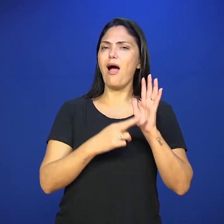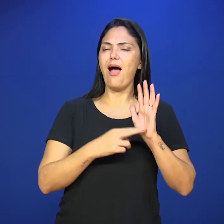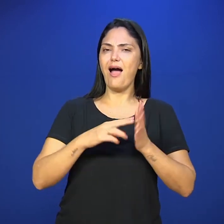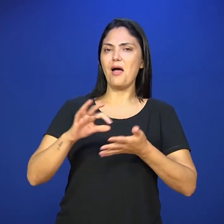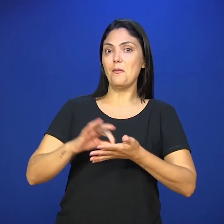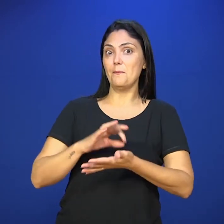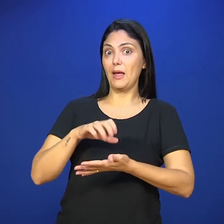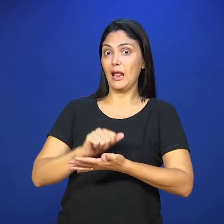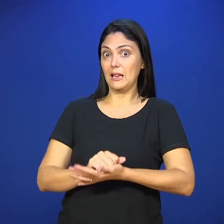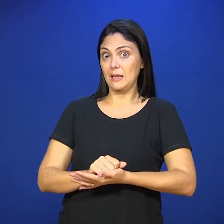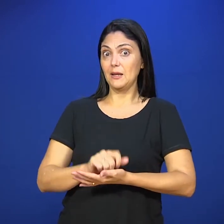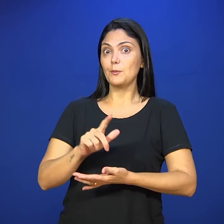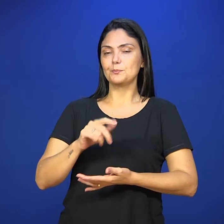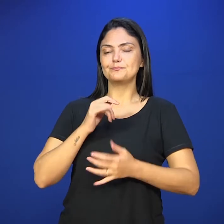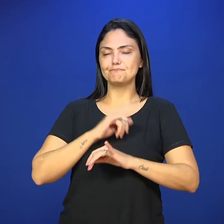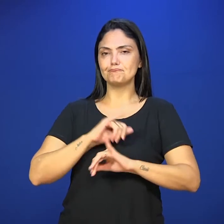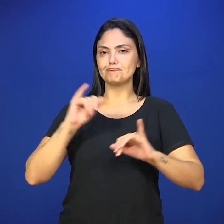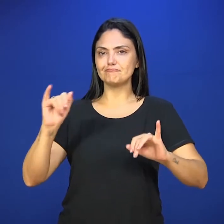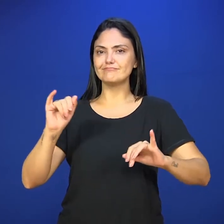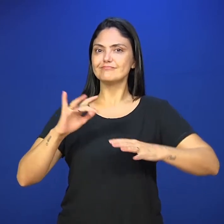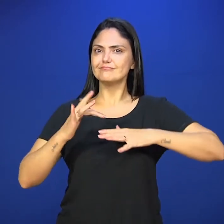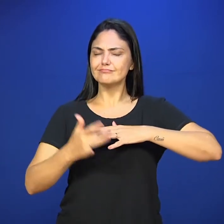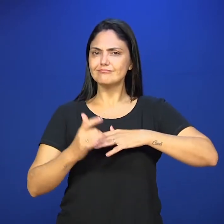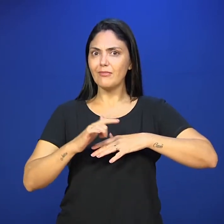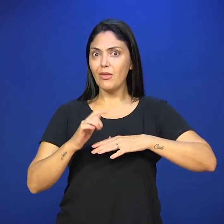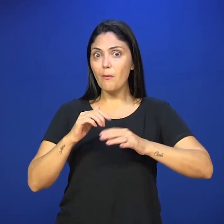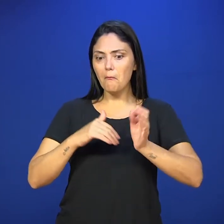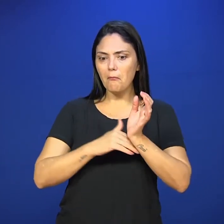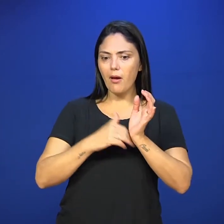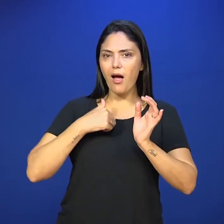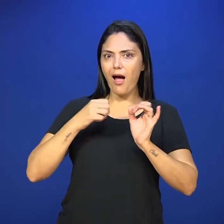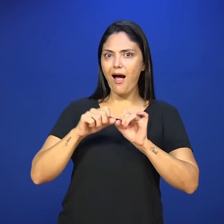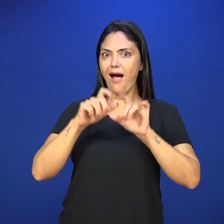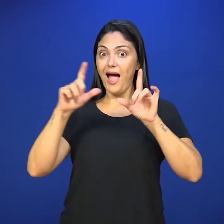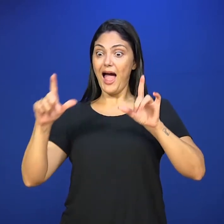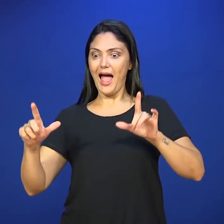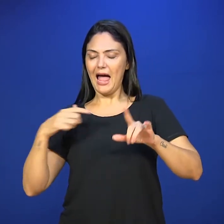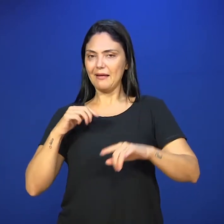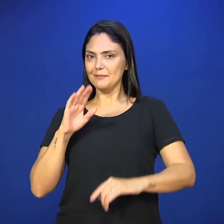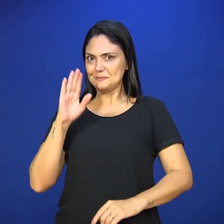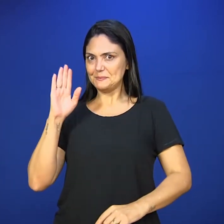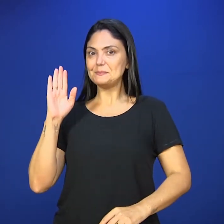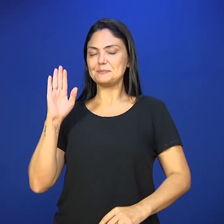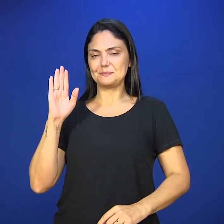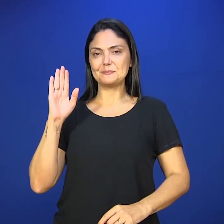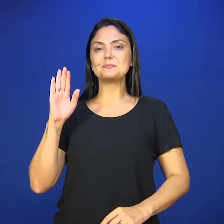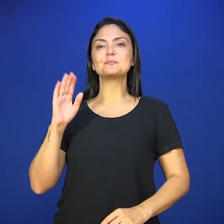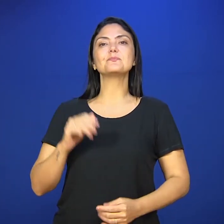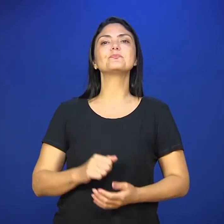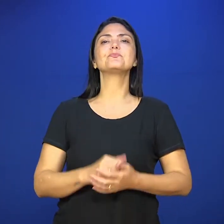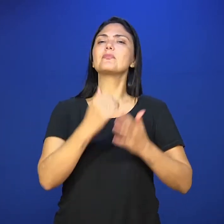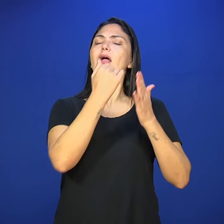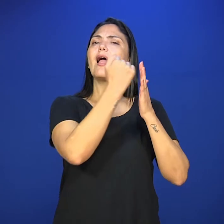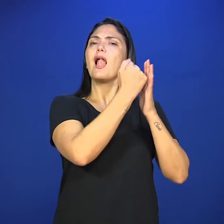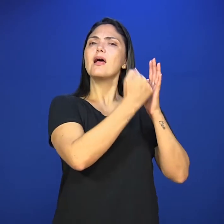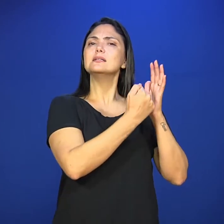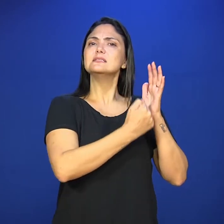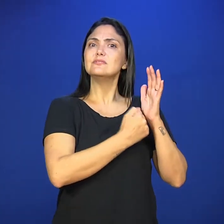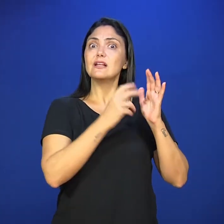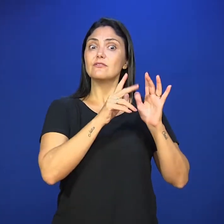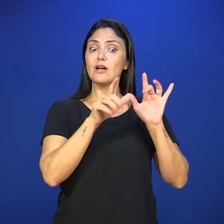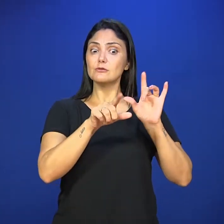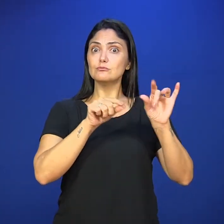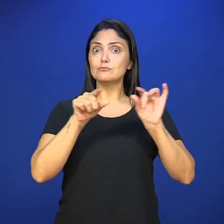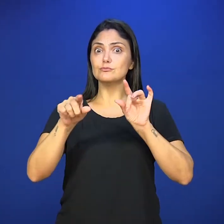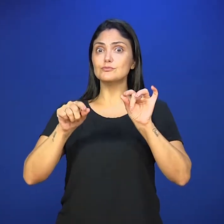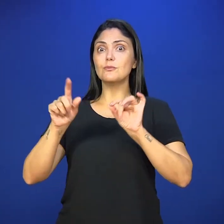matrícula serão disponibilizadas no portal do candidato. 3. As matrículas dos candidatos classificados e convocados